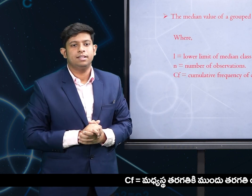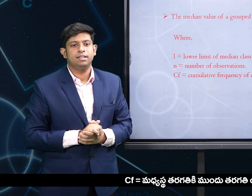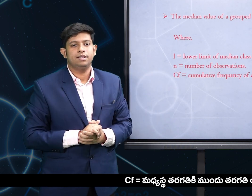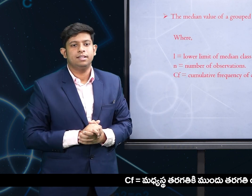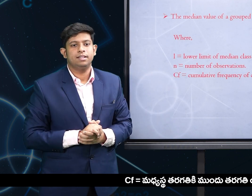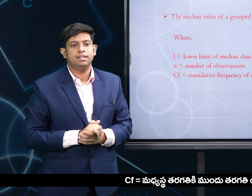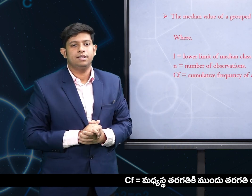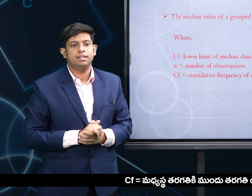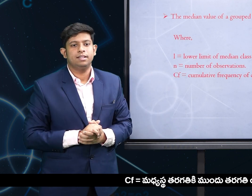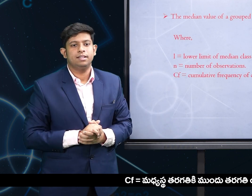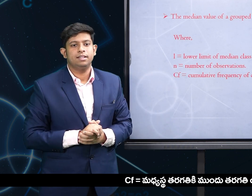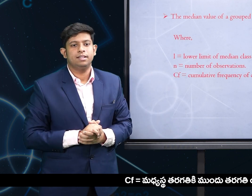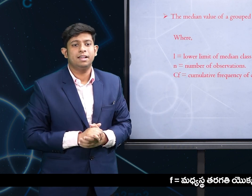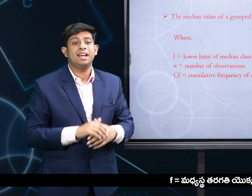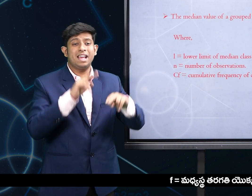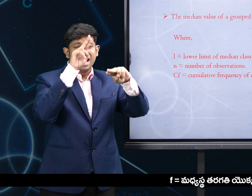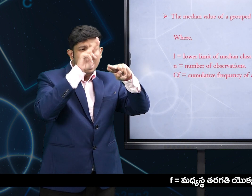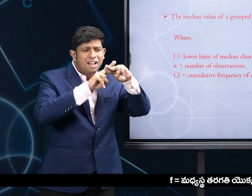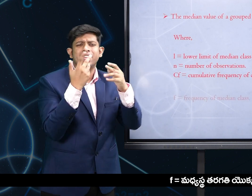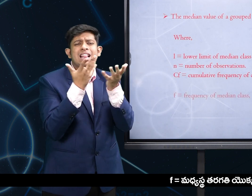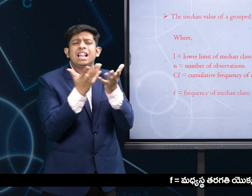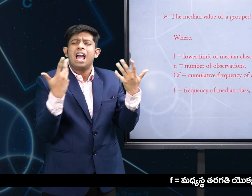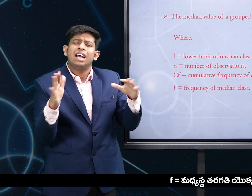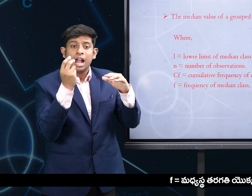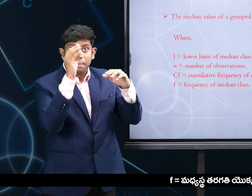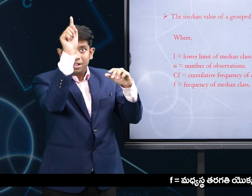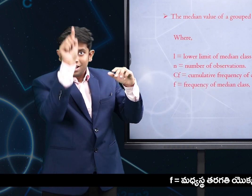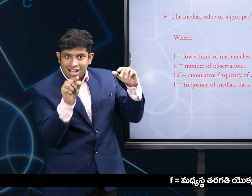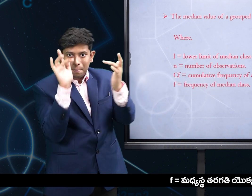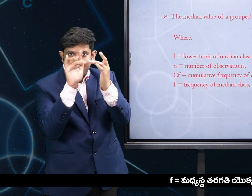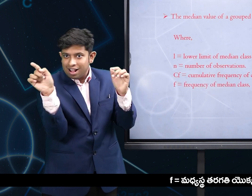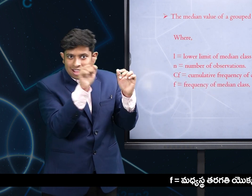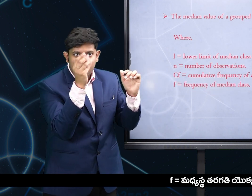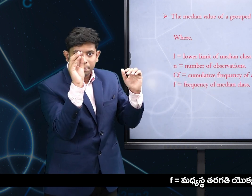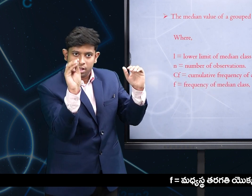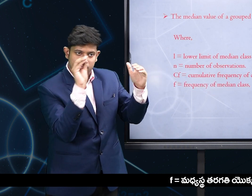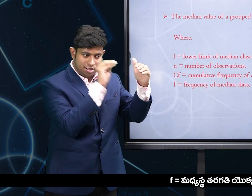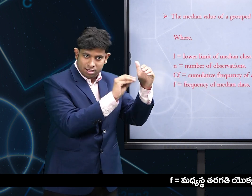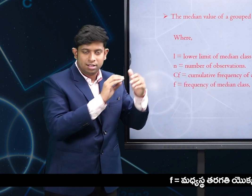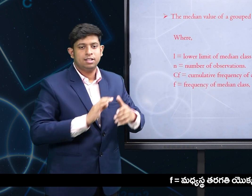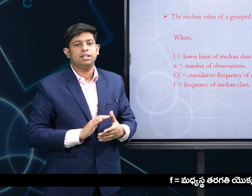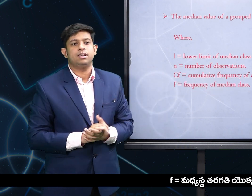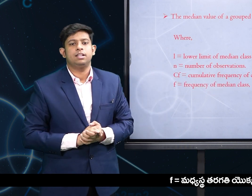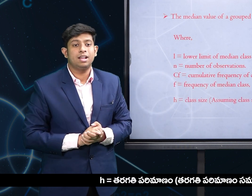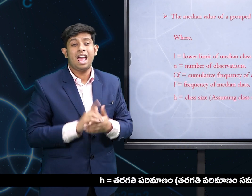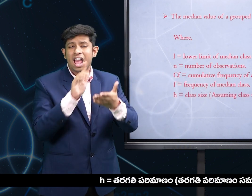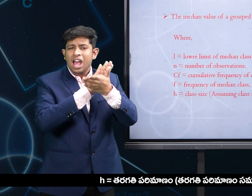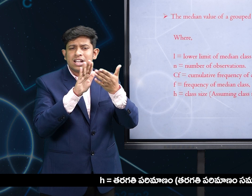యొక్క సంచిత ఫ్రీక్వెన్సీ, F ఈజ్ ఈక్వల్ టు మధ్యస్థ తరగతి యొక్క ఫ్రీక్వెన్సీ, H ఈజ్